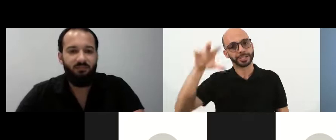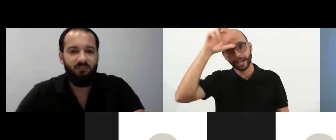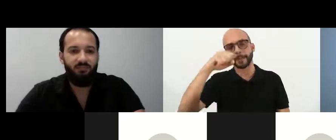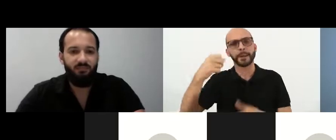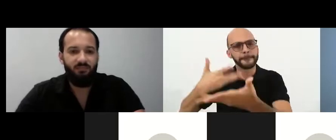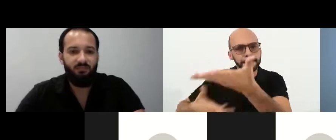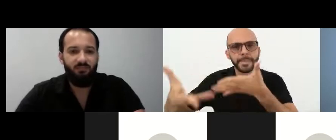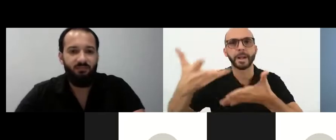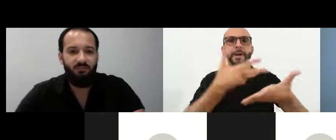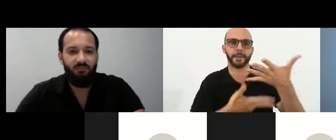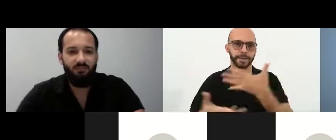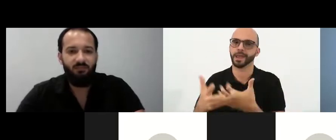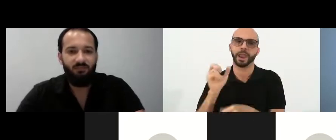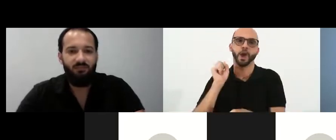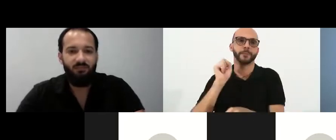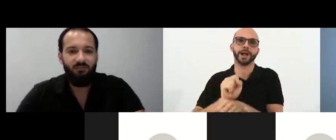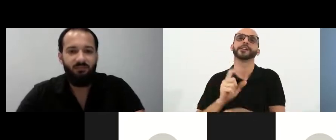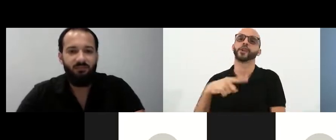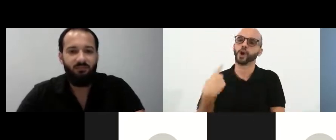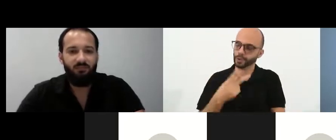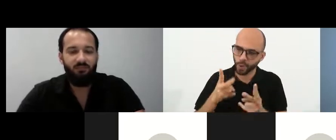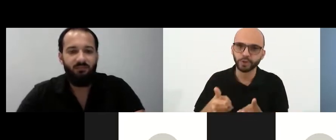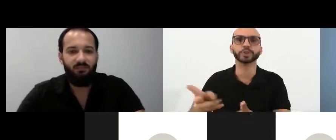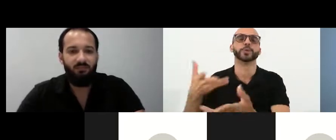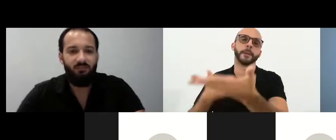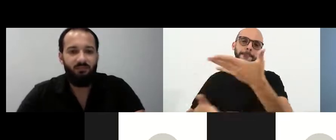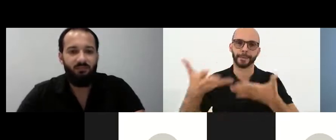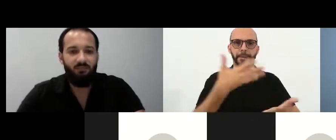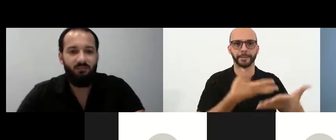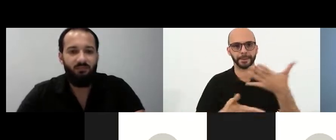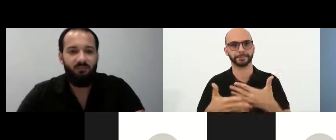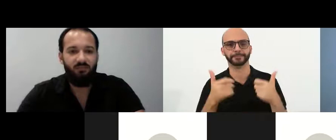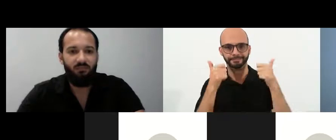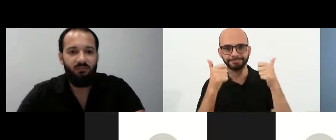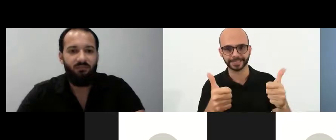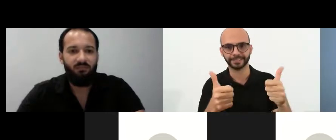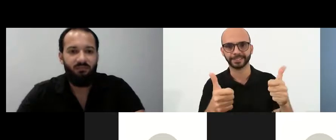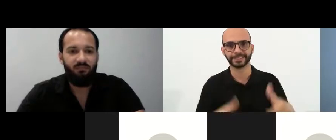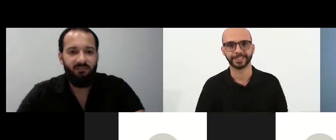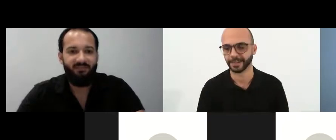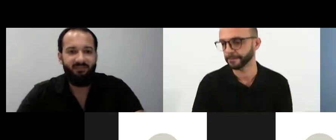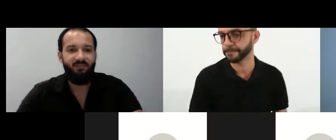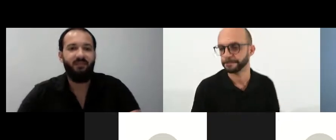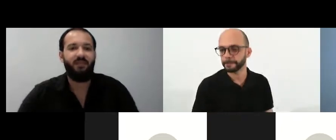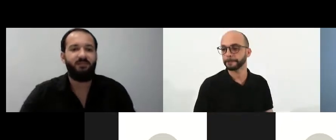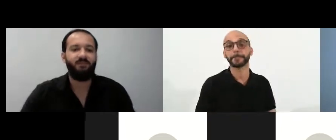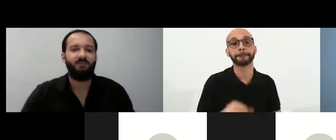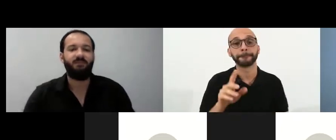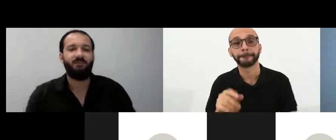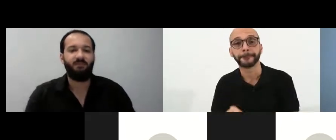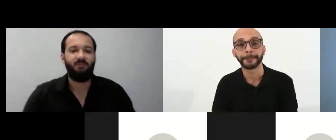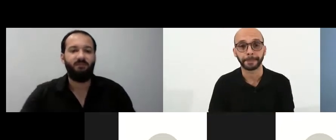desafios, de acordo com a pandemia, venham nos fazer a ter mais compartilhamento, que isso não pare.